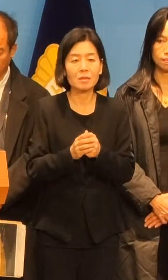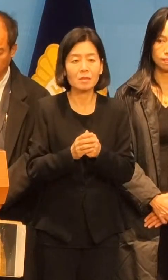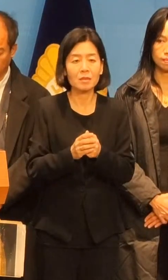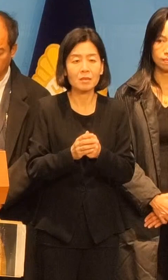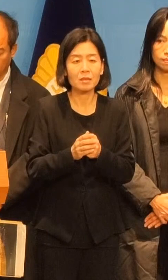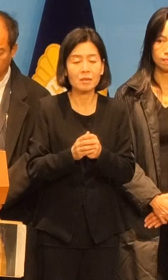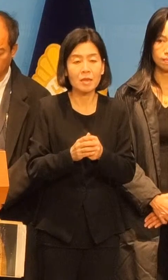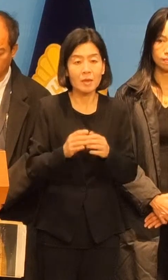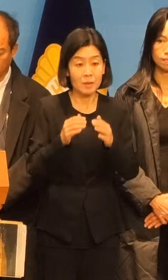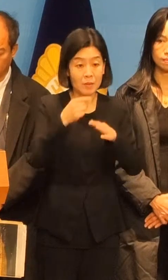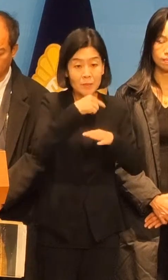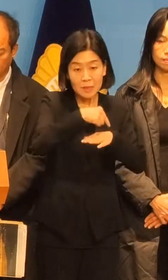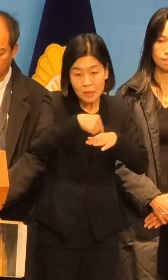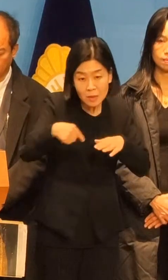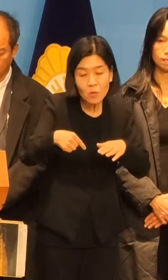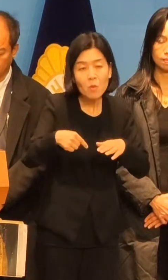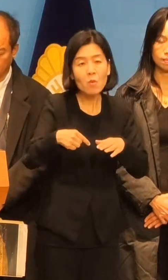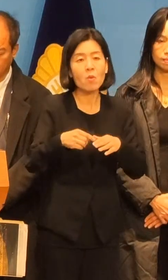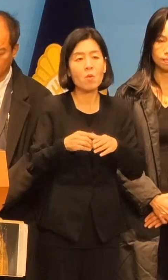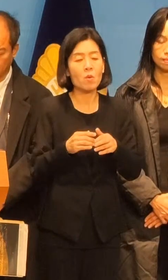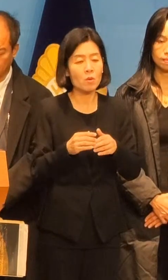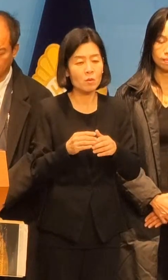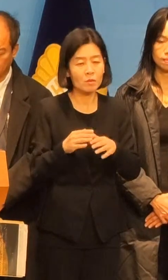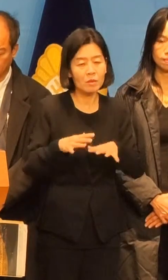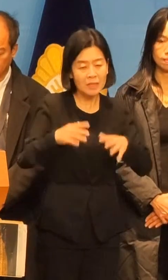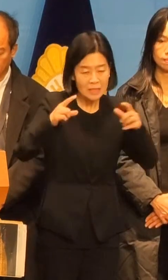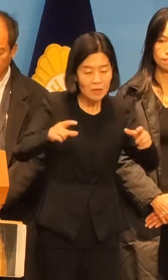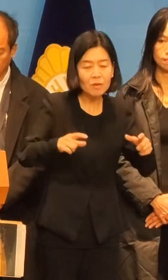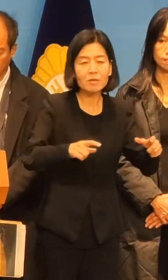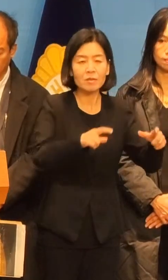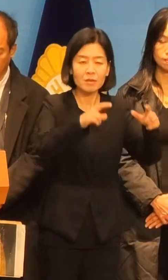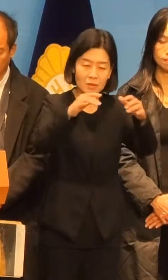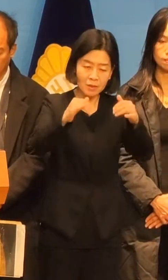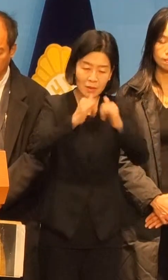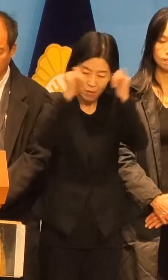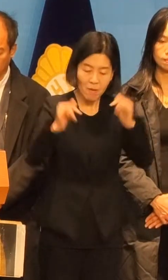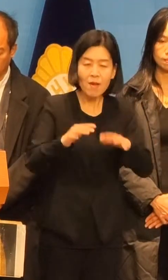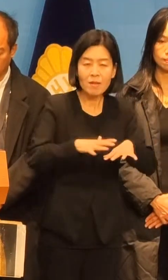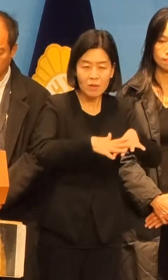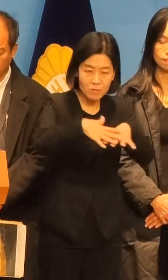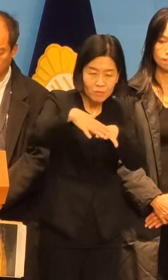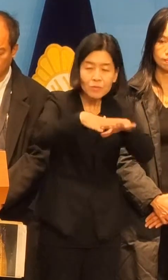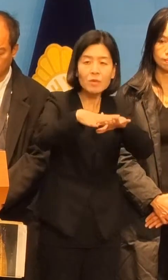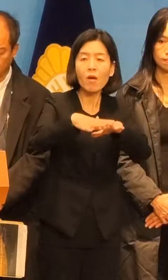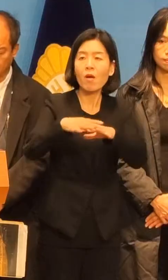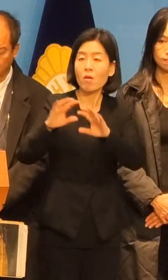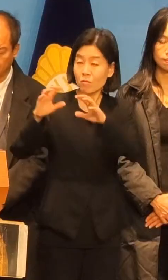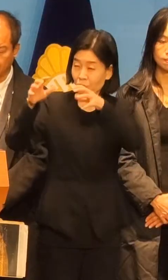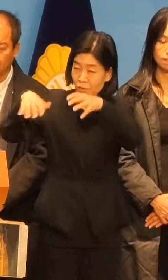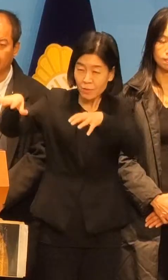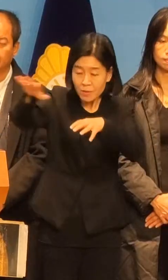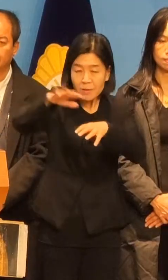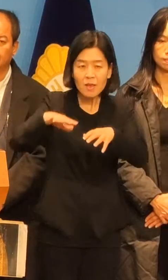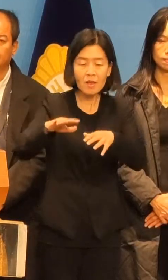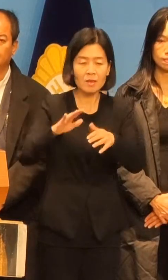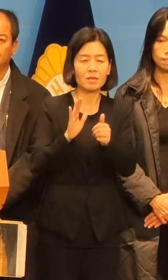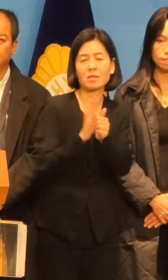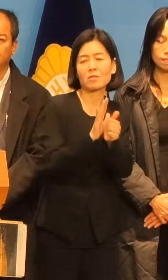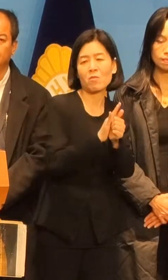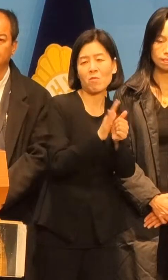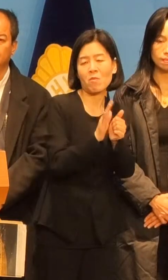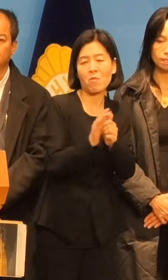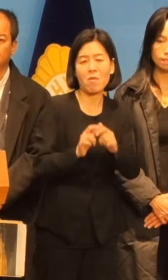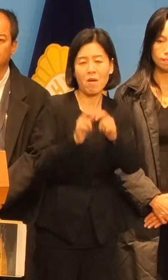민족 및 지역사회 네트워크를 통한 초국경 인도적 지원 확대해 주시기를